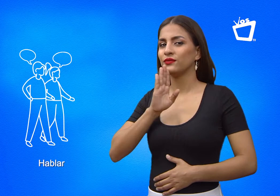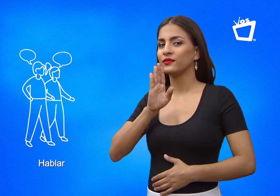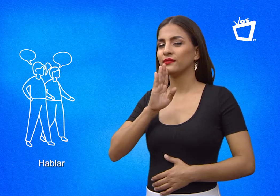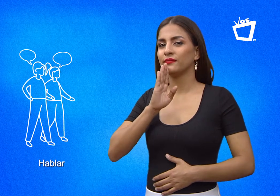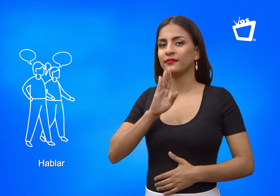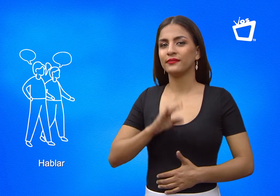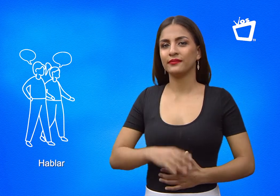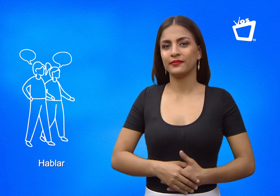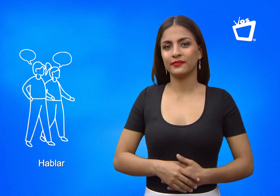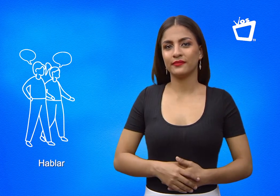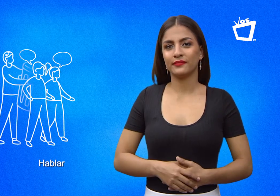Hablar.